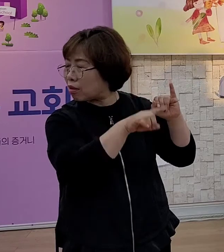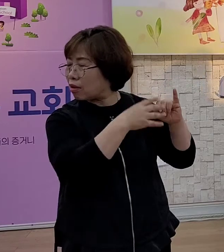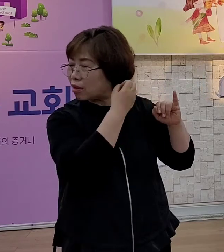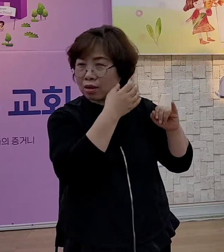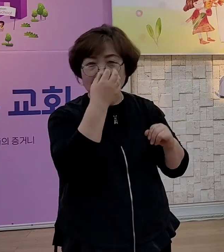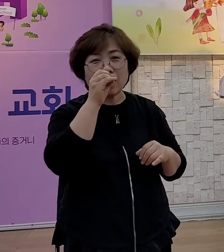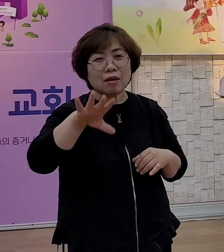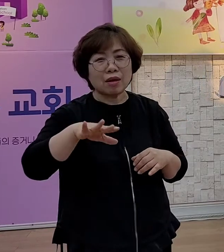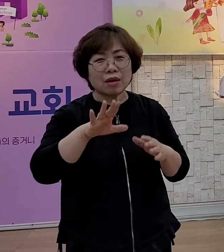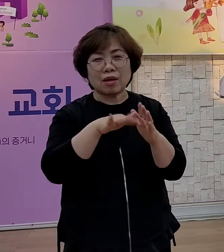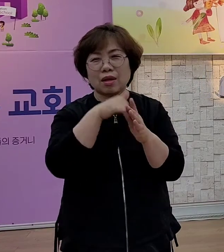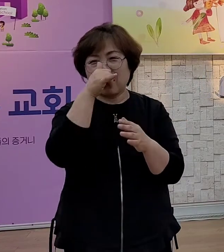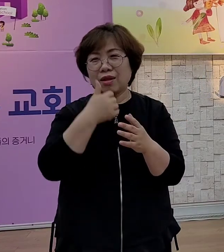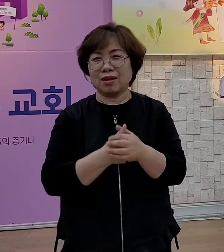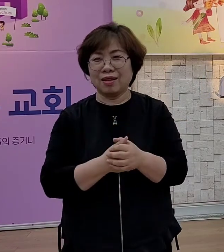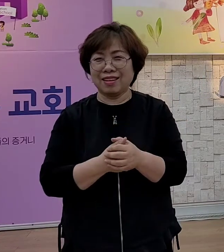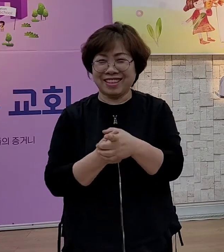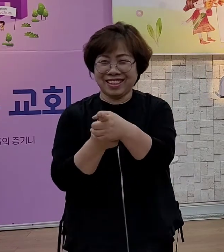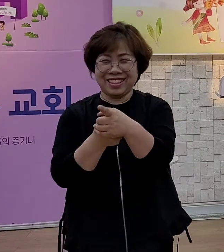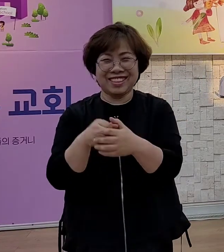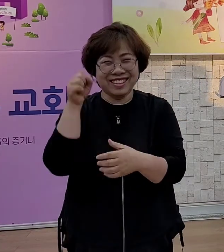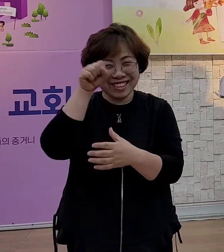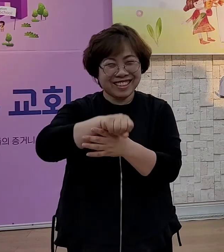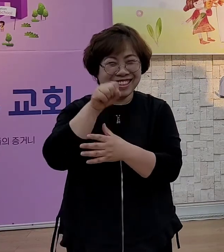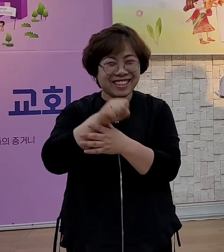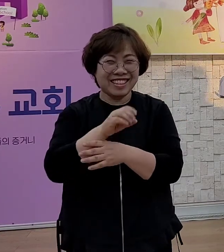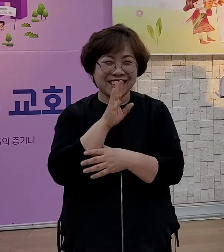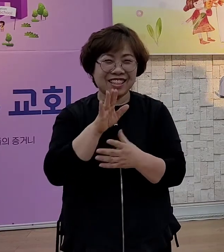개무시. 이 경청이 아니에요.